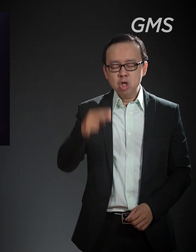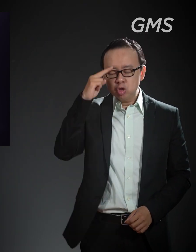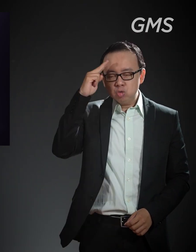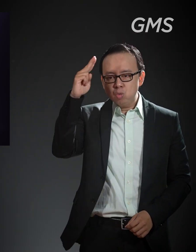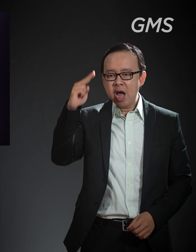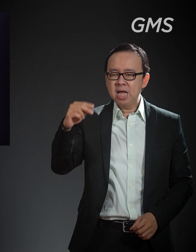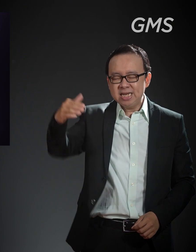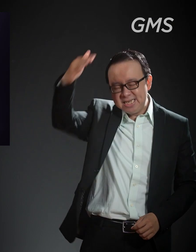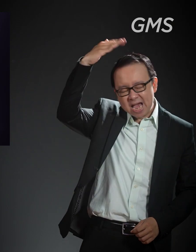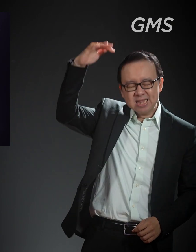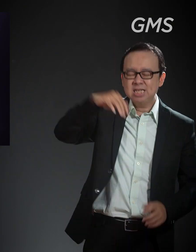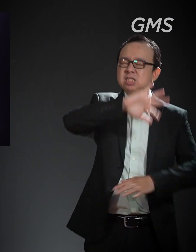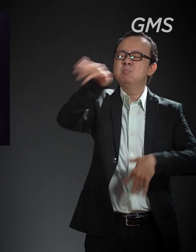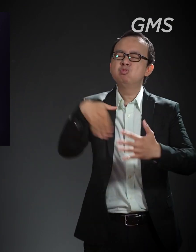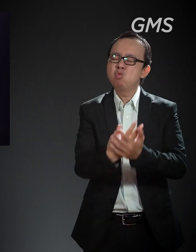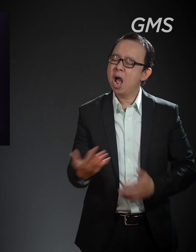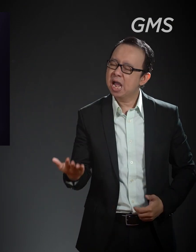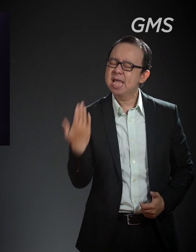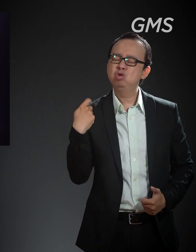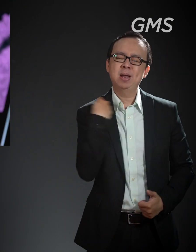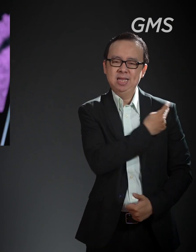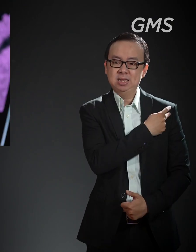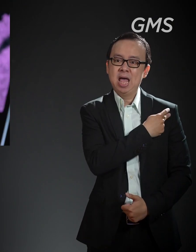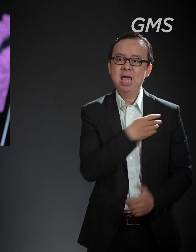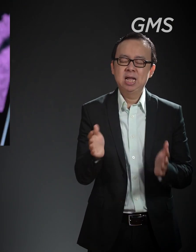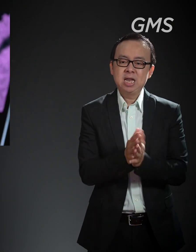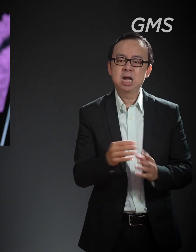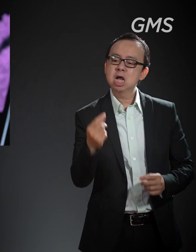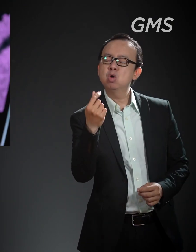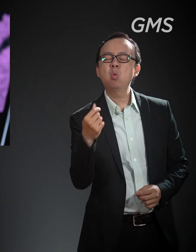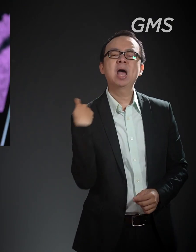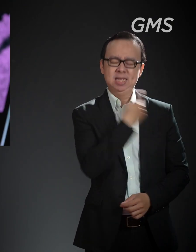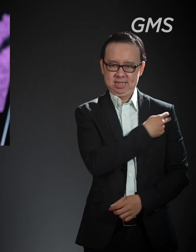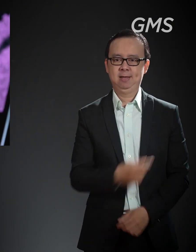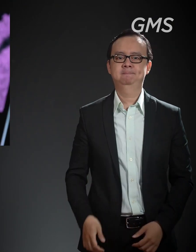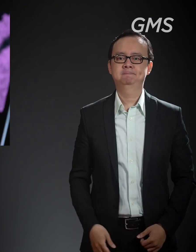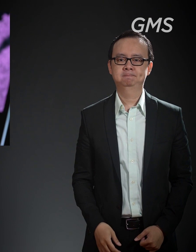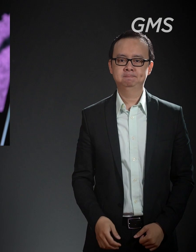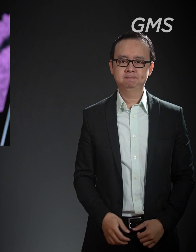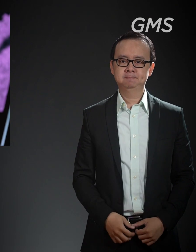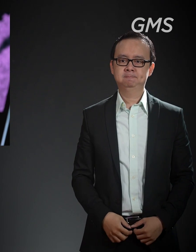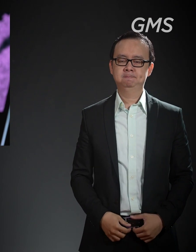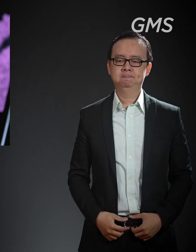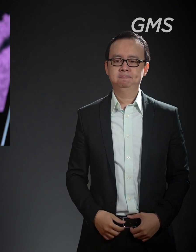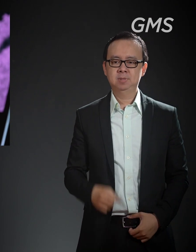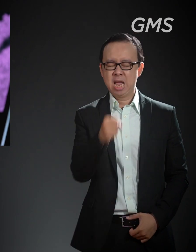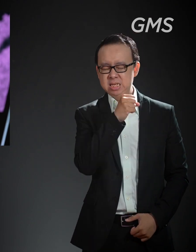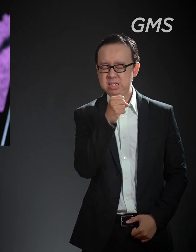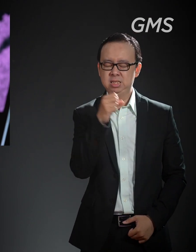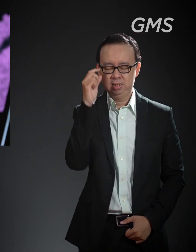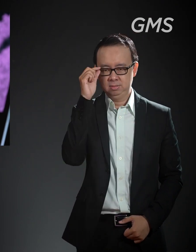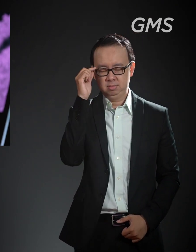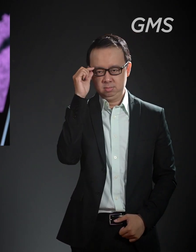kehidupan. Termasuk di area keuangan. Haleluya, nyanyi satu lagu. Karya terbesar